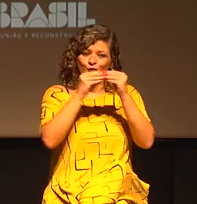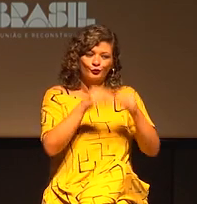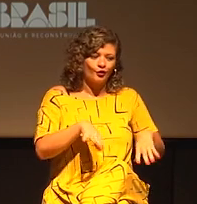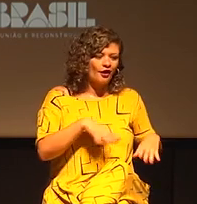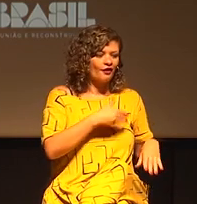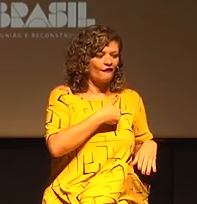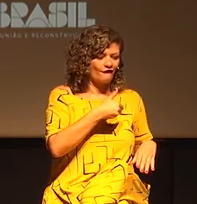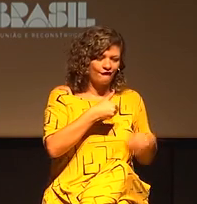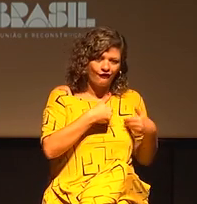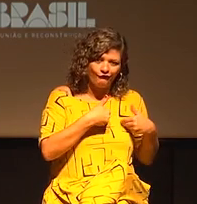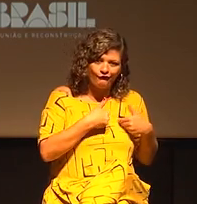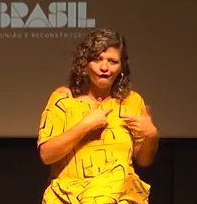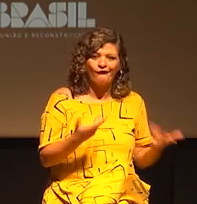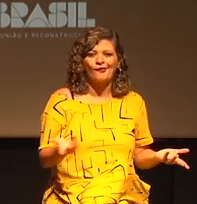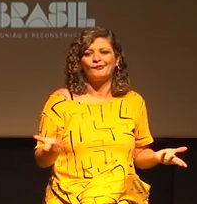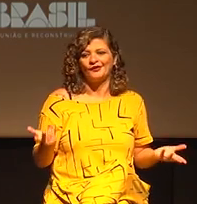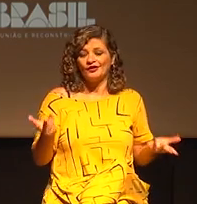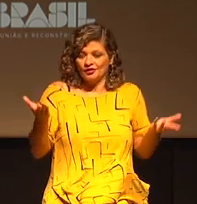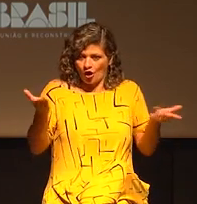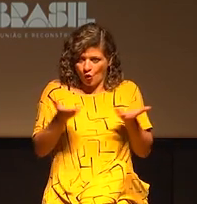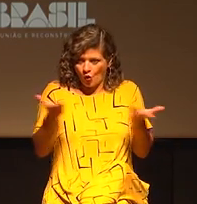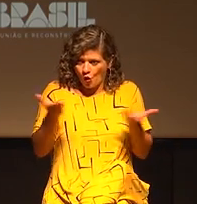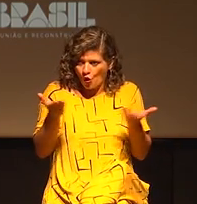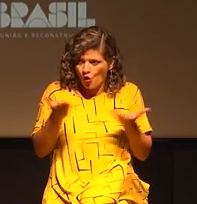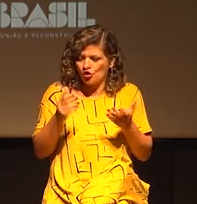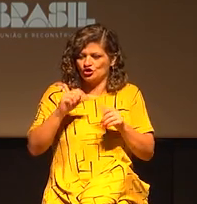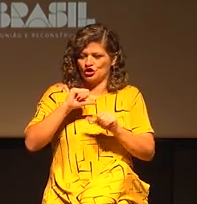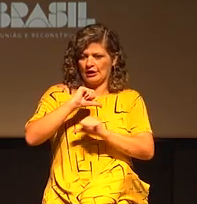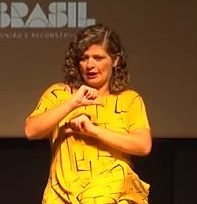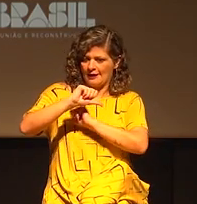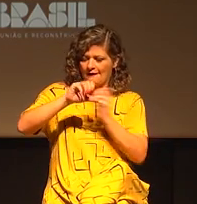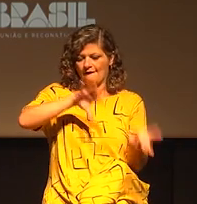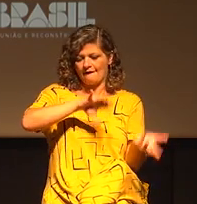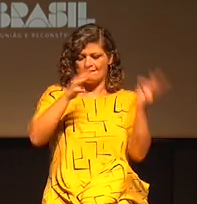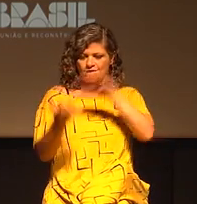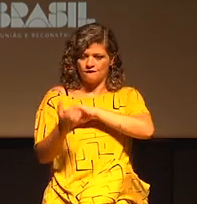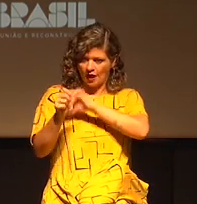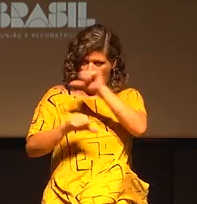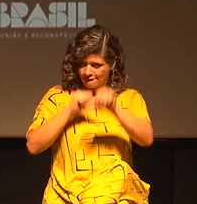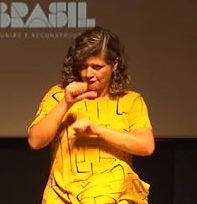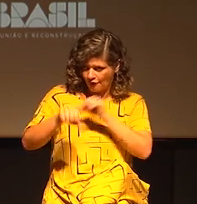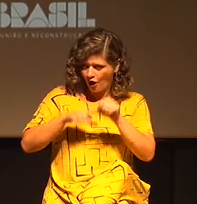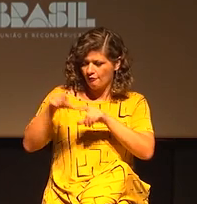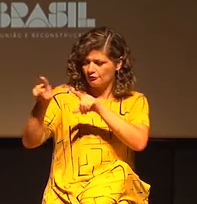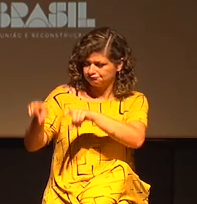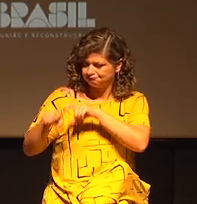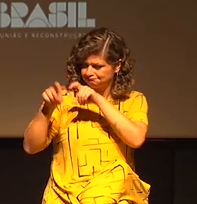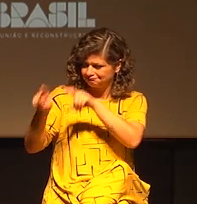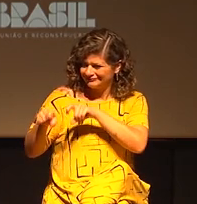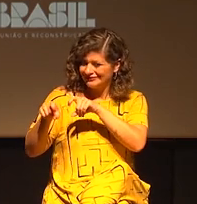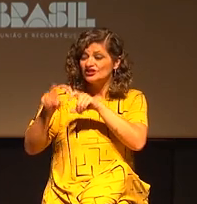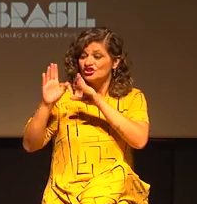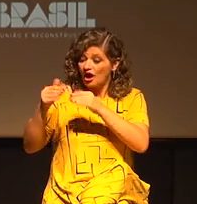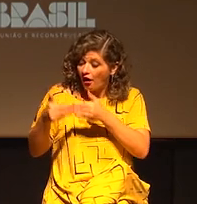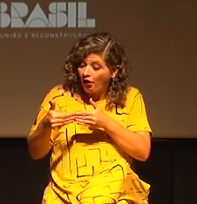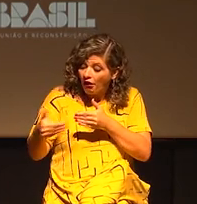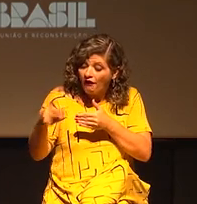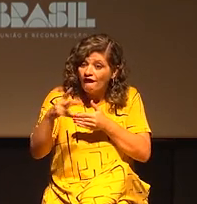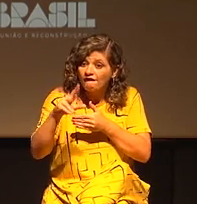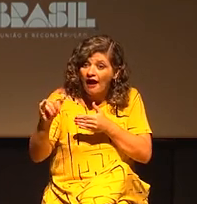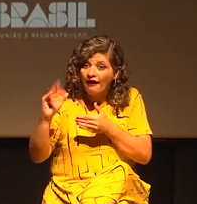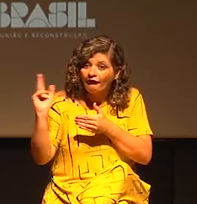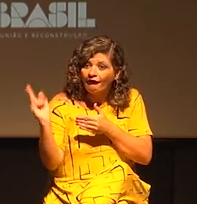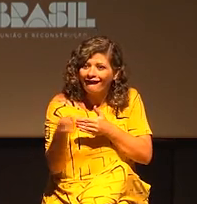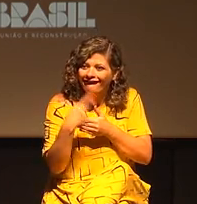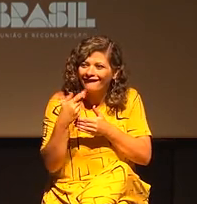a hoje a a reforma agrária que era da Josué de Castro né Ele queria tava tudo pronto para acontecer